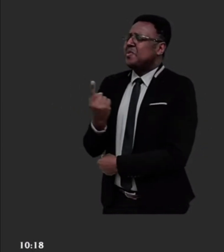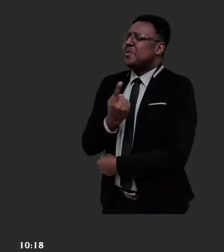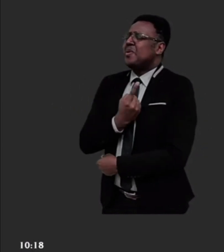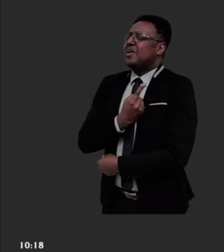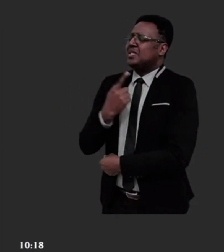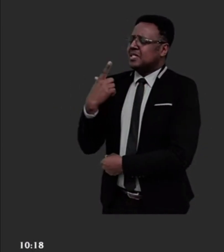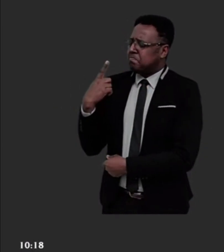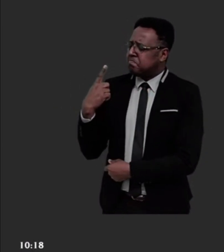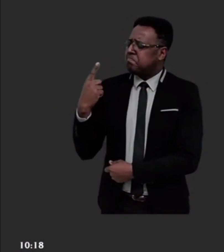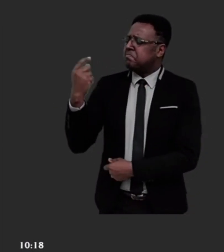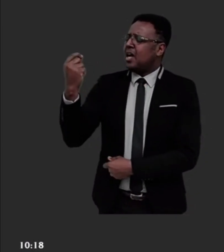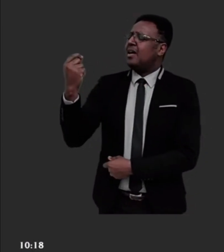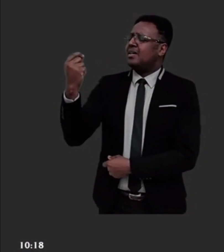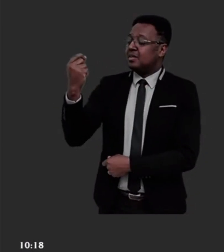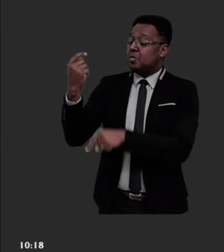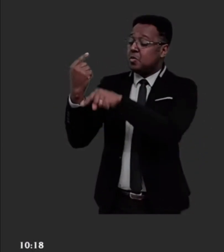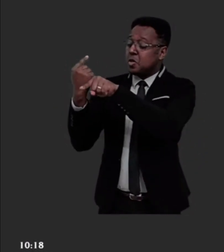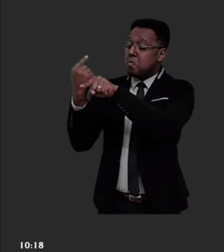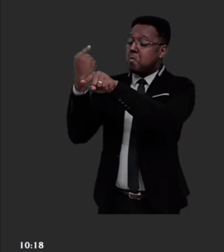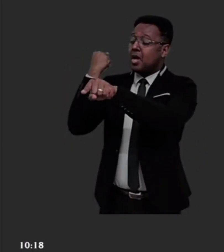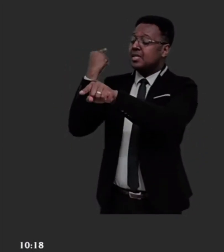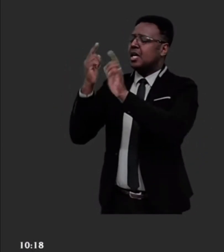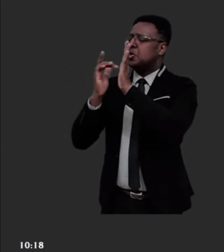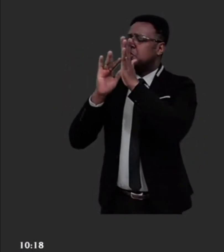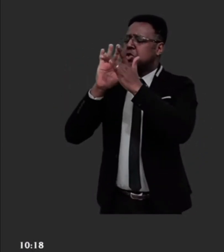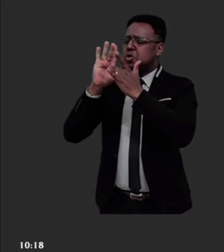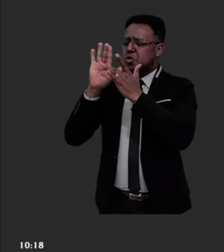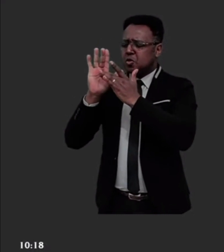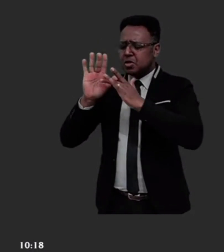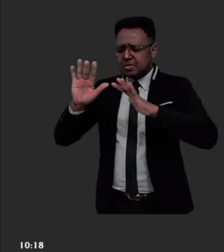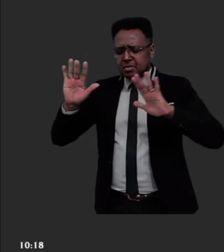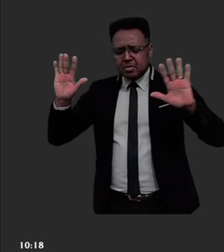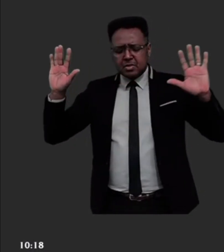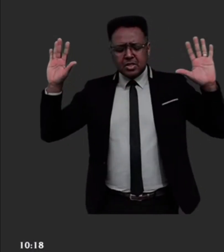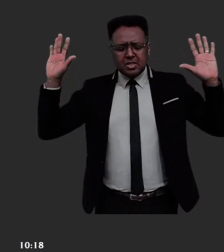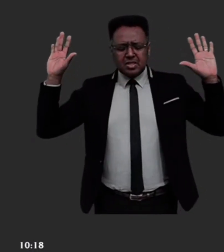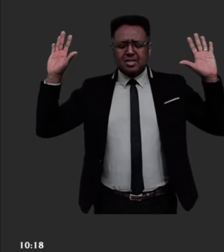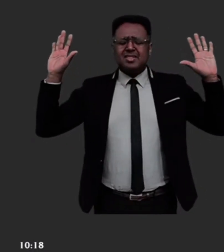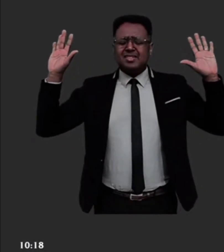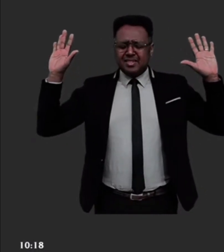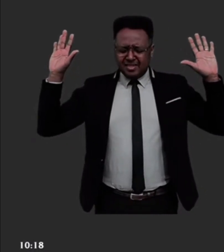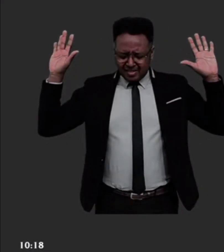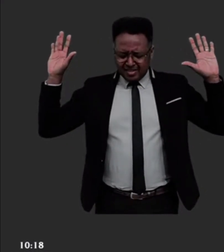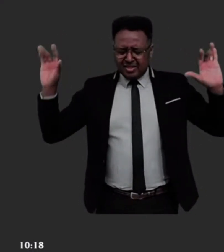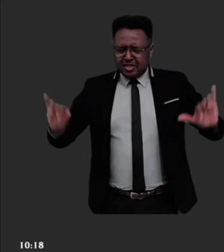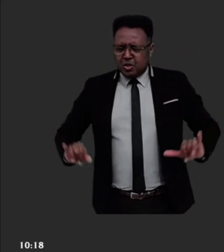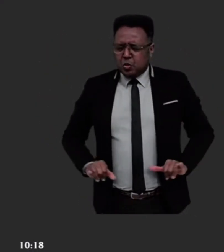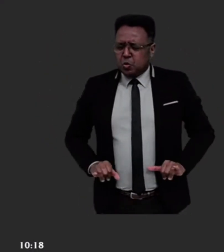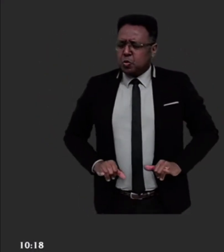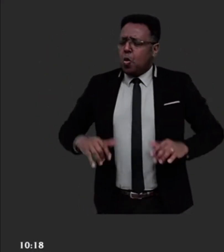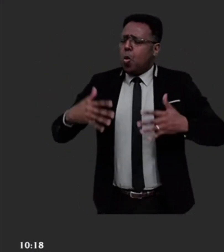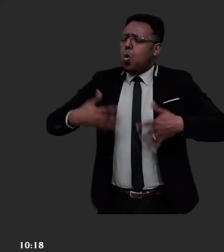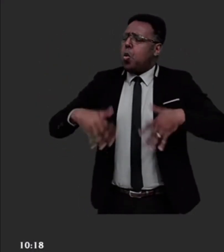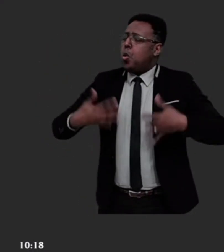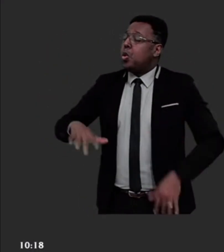nos abriste uma porta, que esta porta nunca mais se fechará para todo aquele que for humilde e